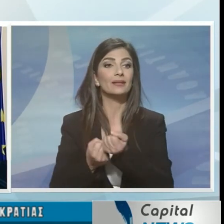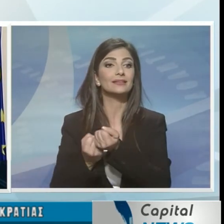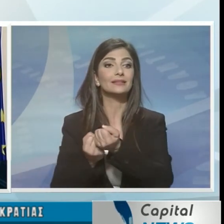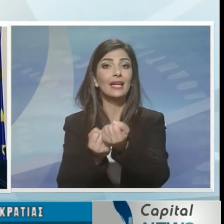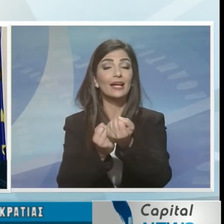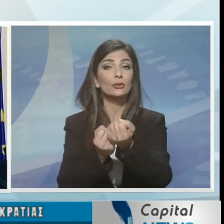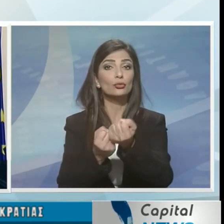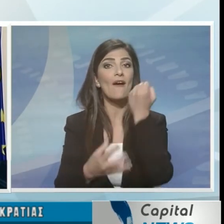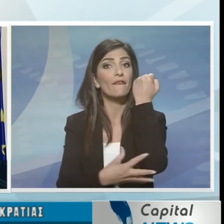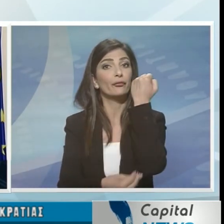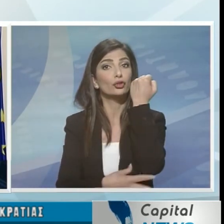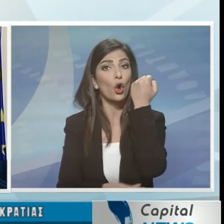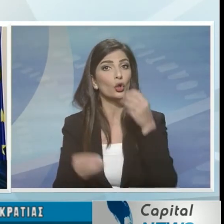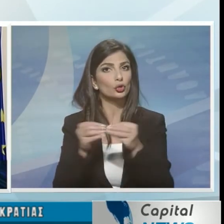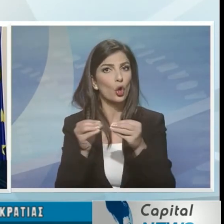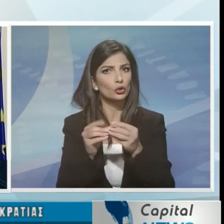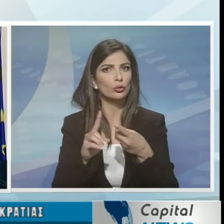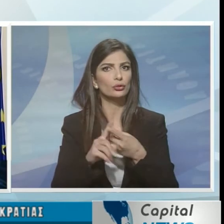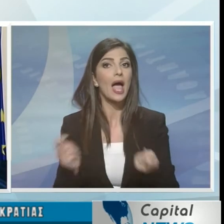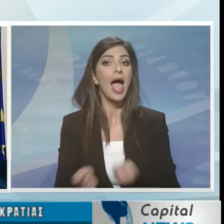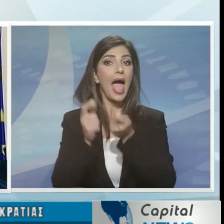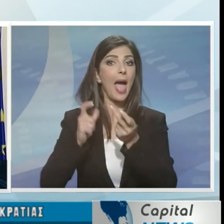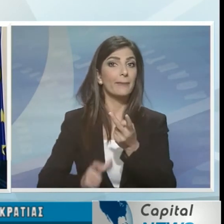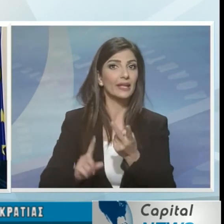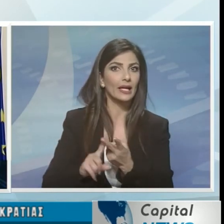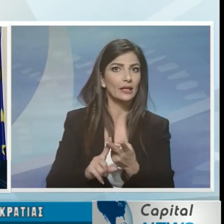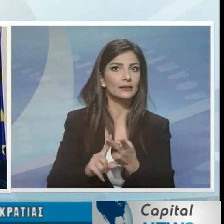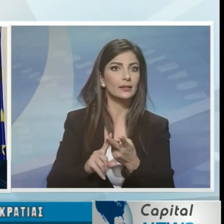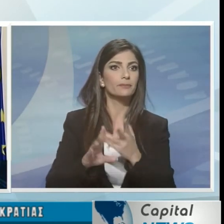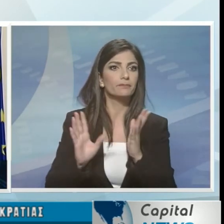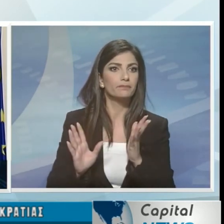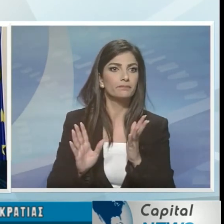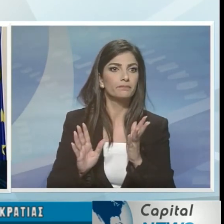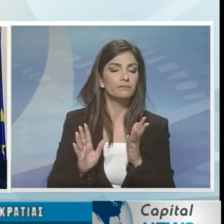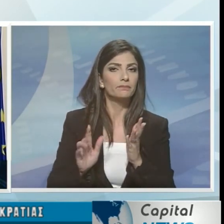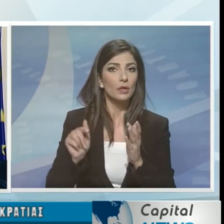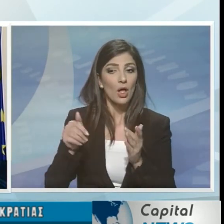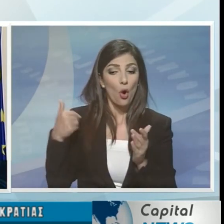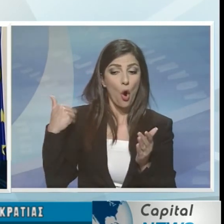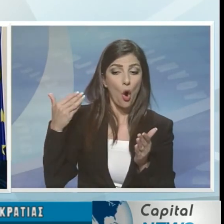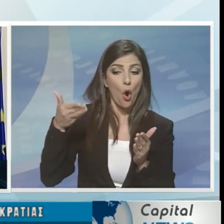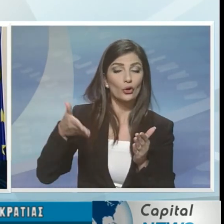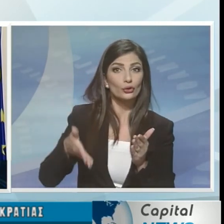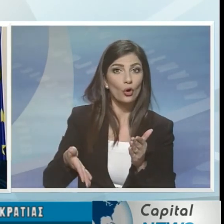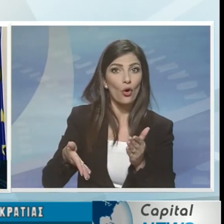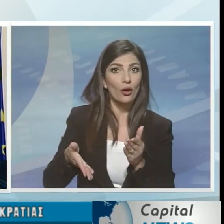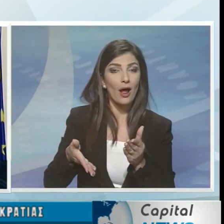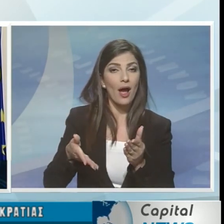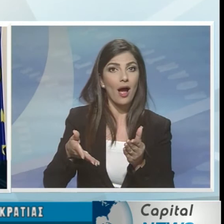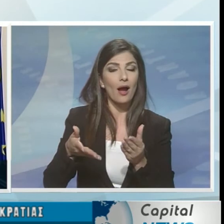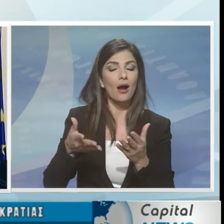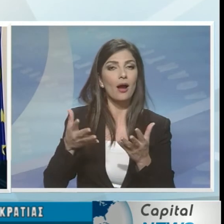ευάλωτων ομάδων του πληθυσμού. Οι οικονομικές επιδόσεις των τελευταίων χρόνων μας επιτρέπουν